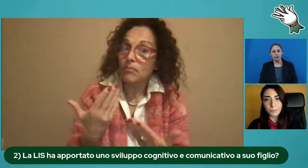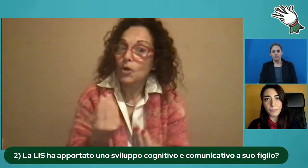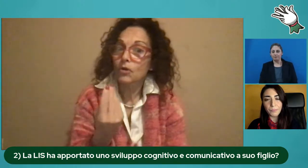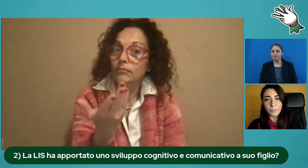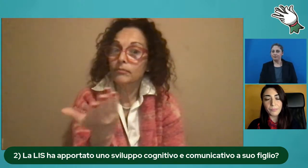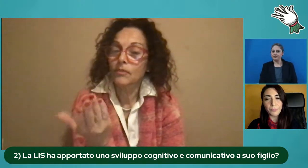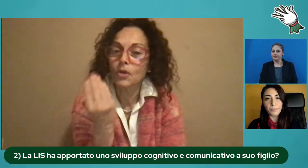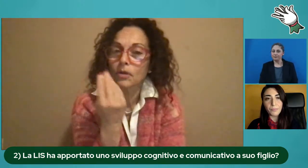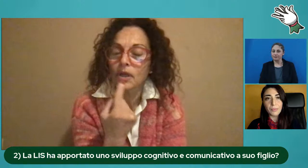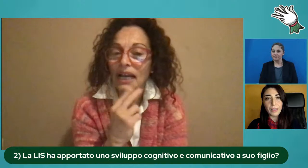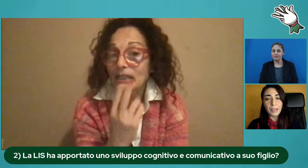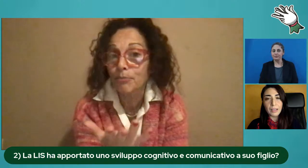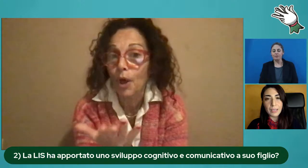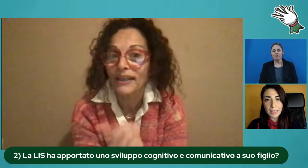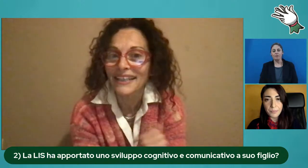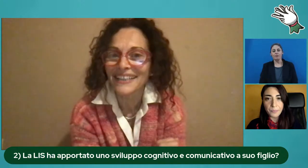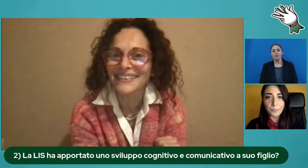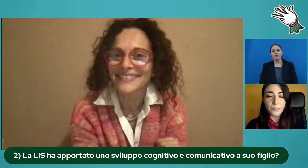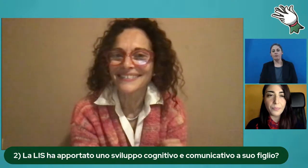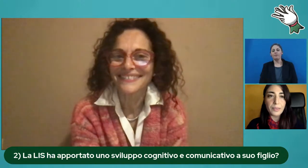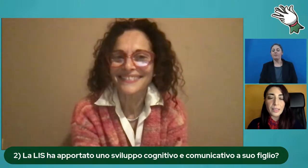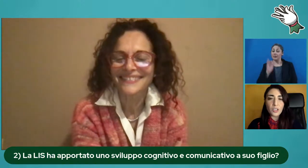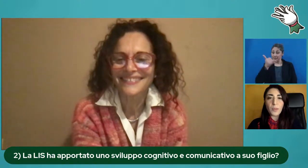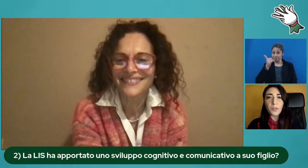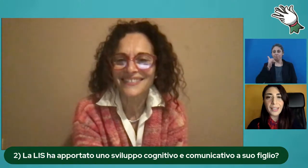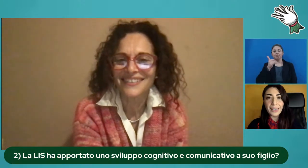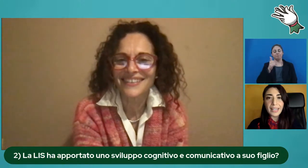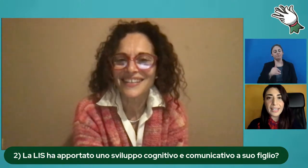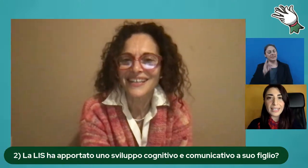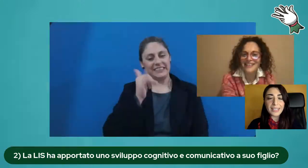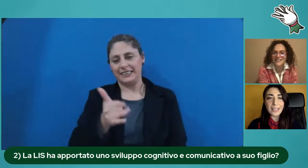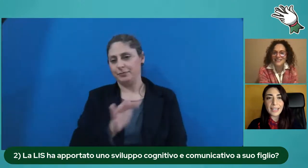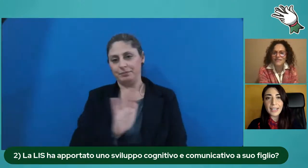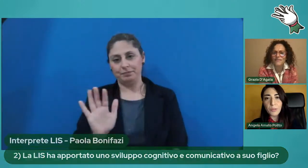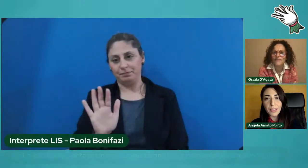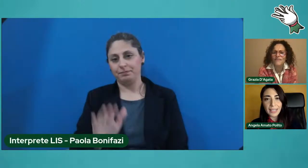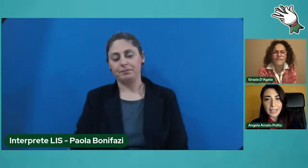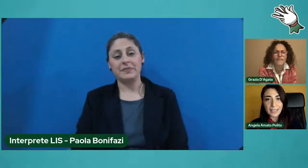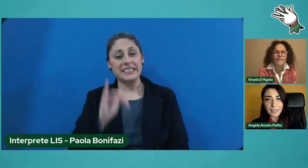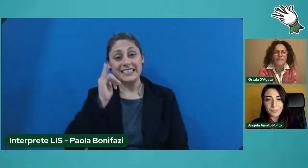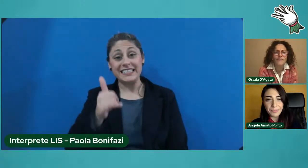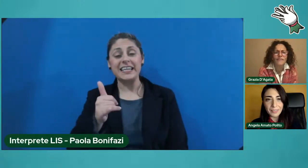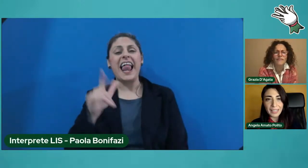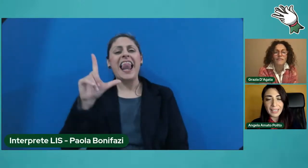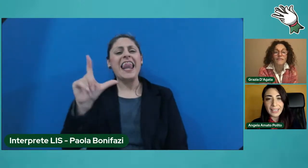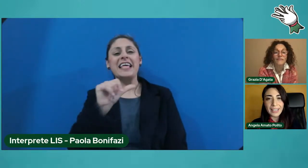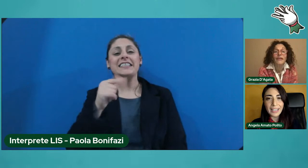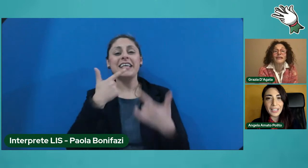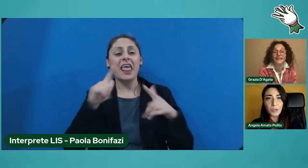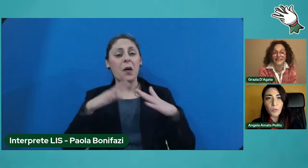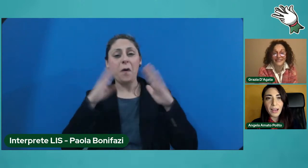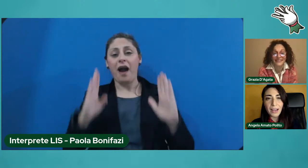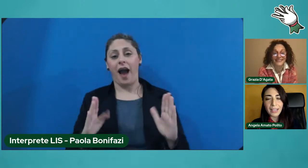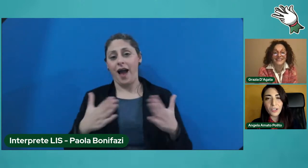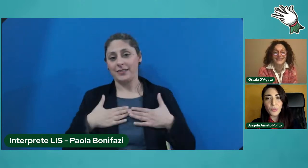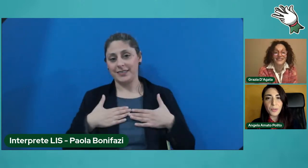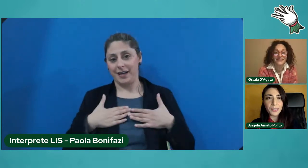figlio. Sì, diciamo che la LIS è la lingua di casa, è la lingua che ci permette